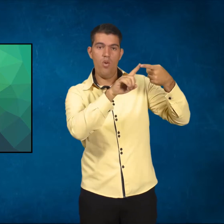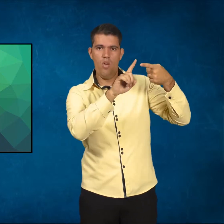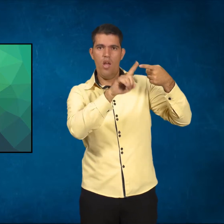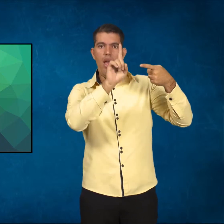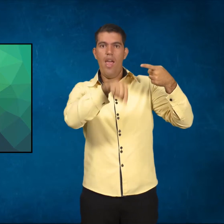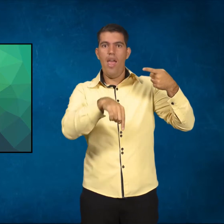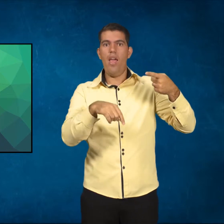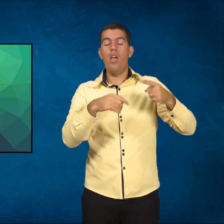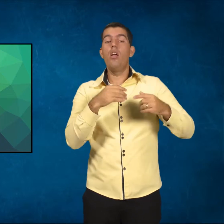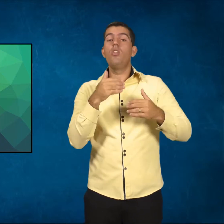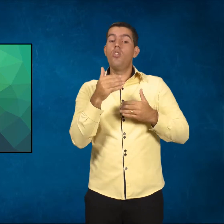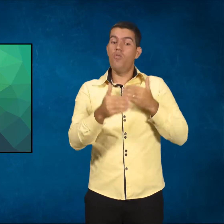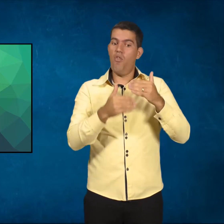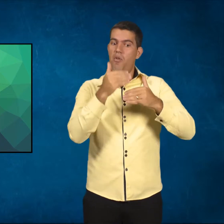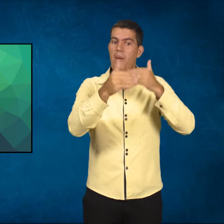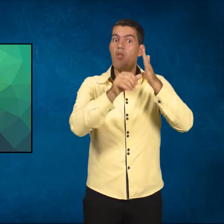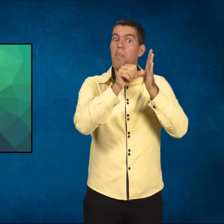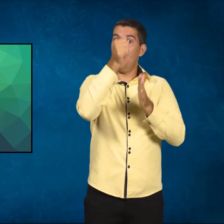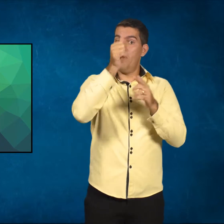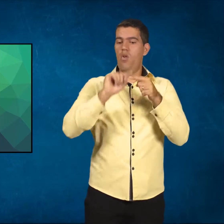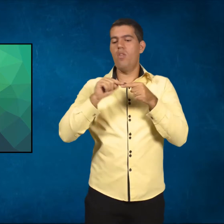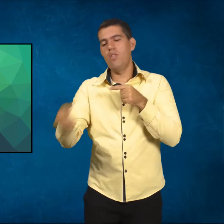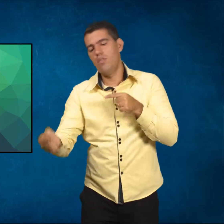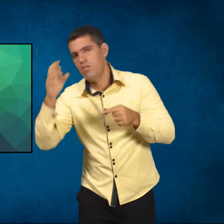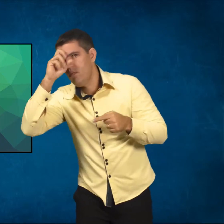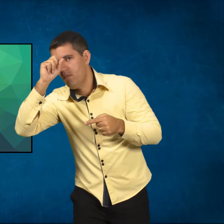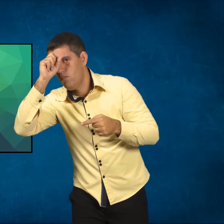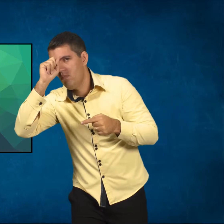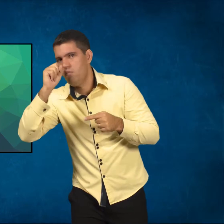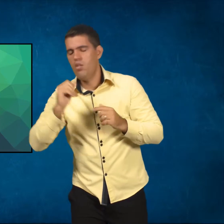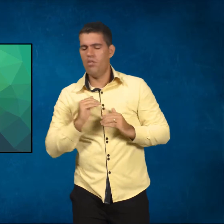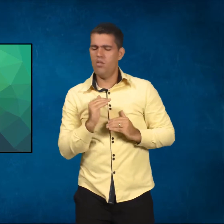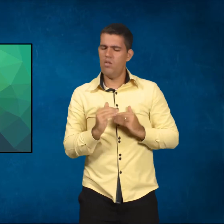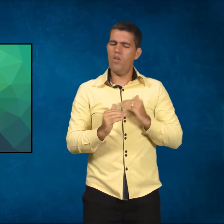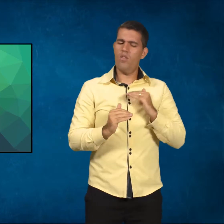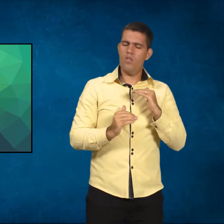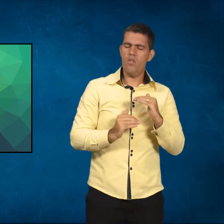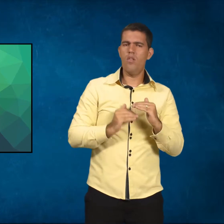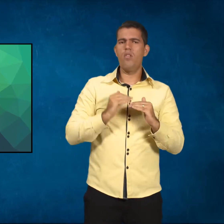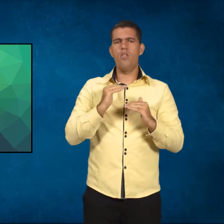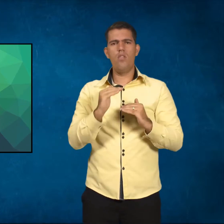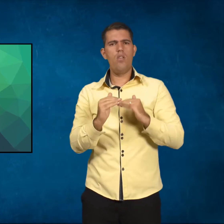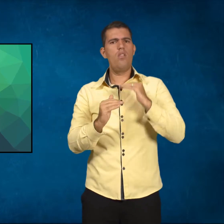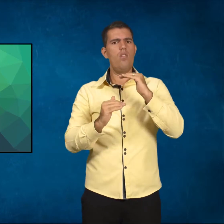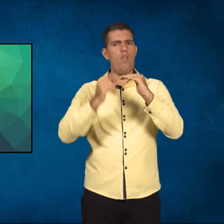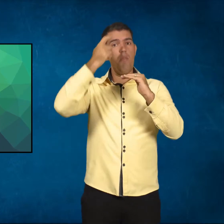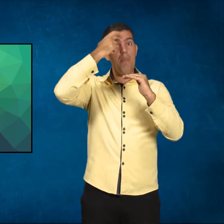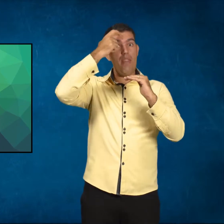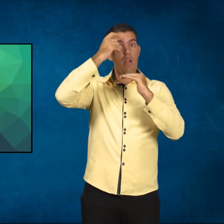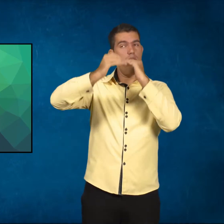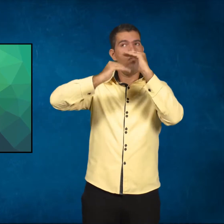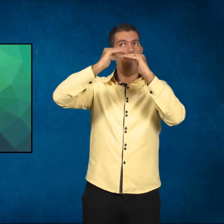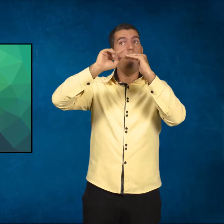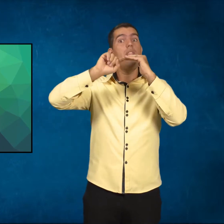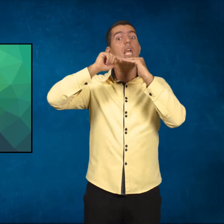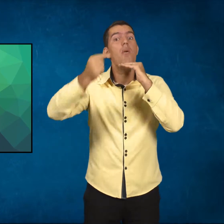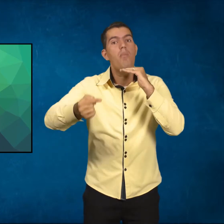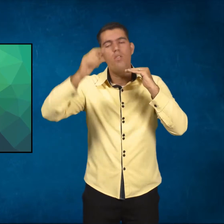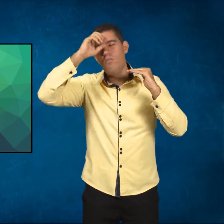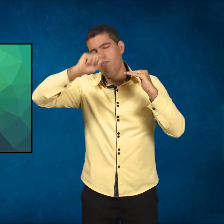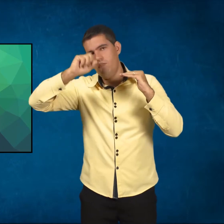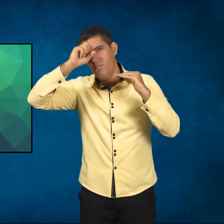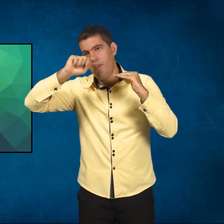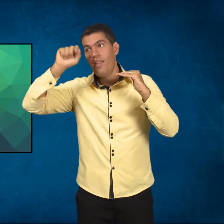antes do aprendizado. Então, primeiro você tem que atingir um nível de um desenvolvimento mental para conseguir aprender um